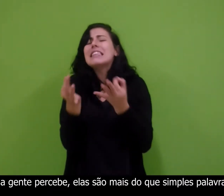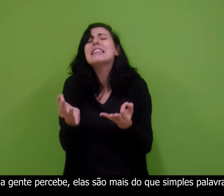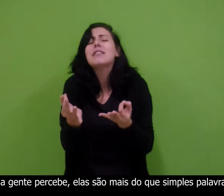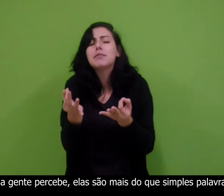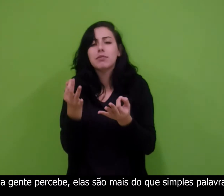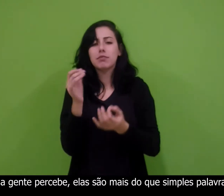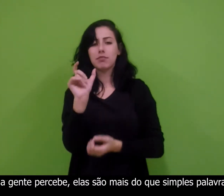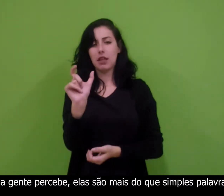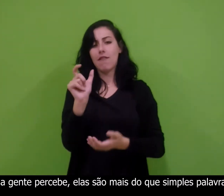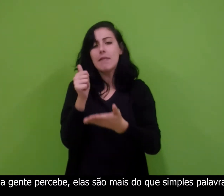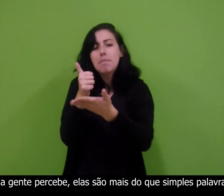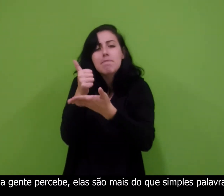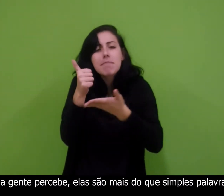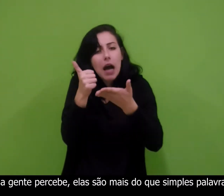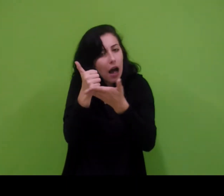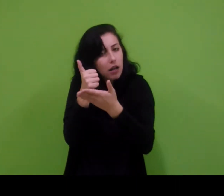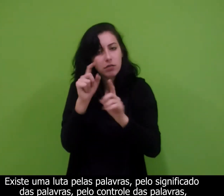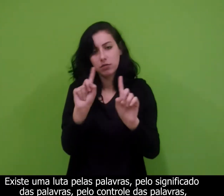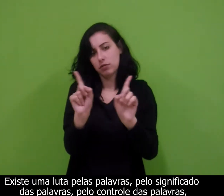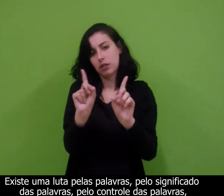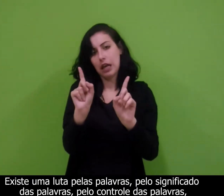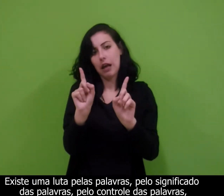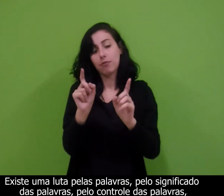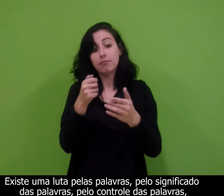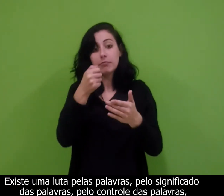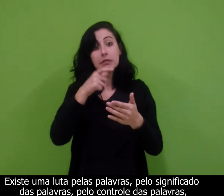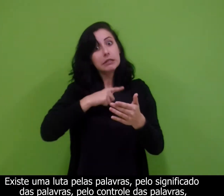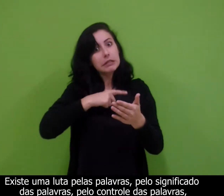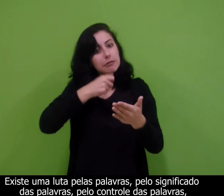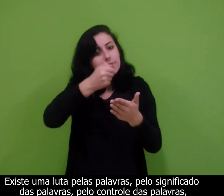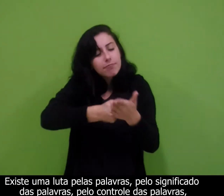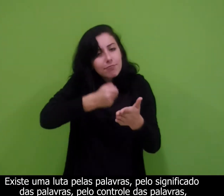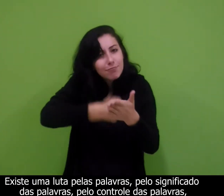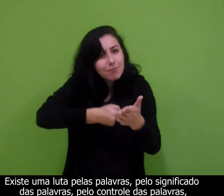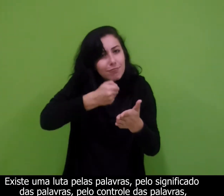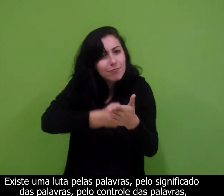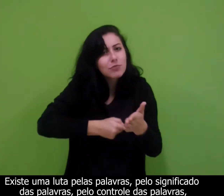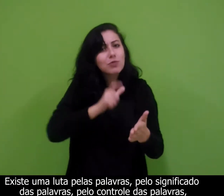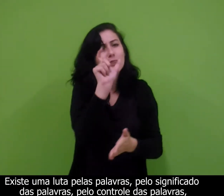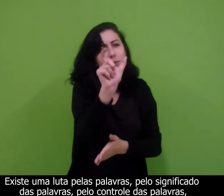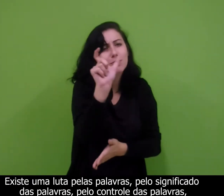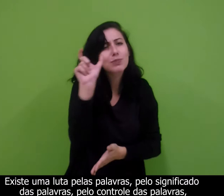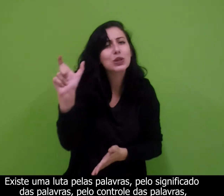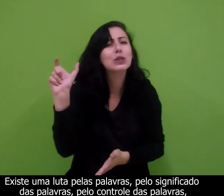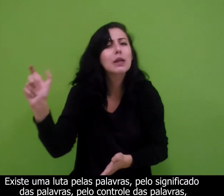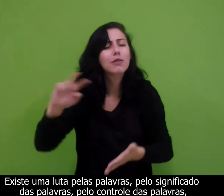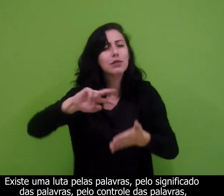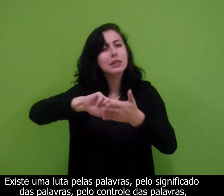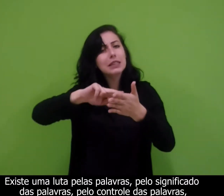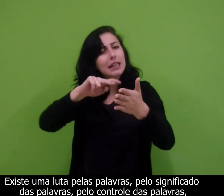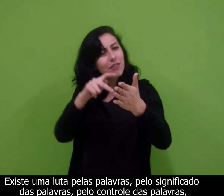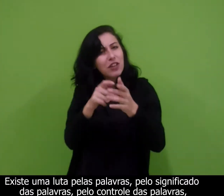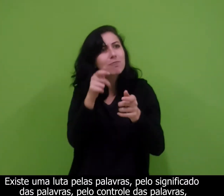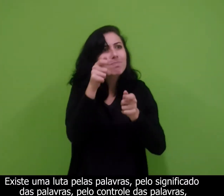mais do que simples palavras. Existe uma luta pelas palavras, pelo significado das